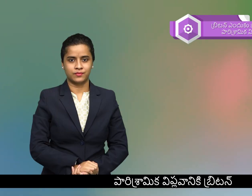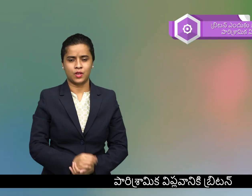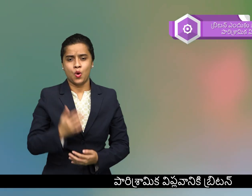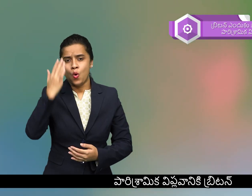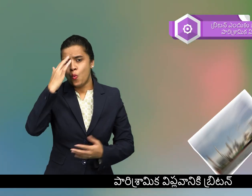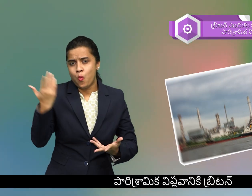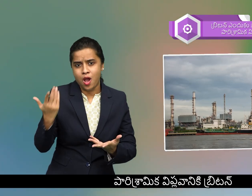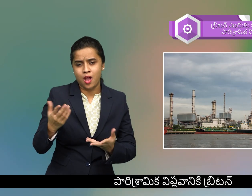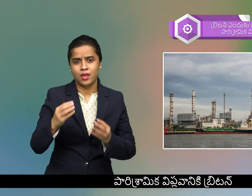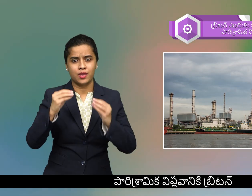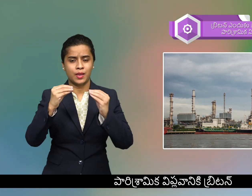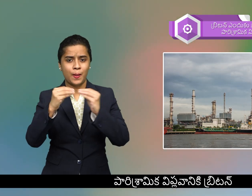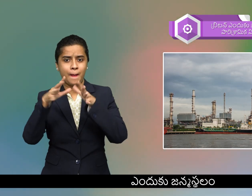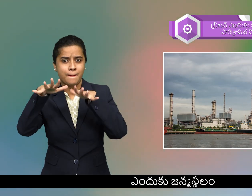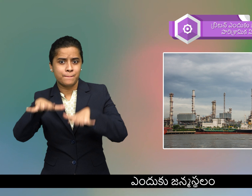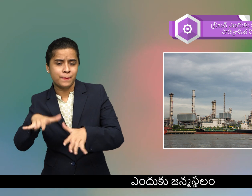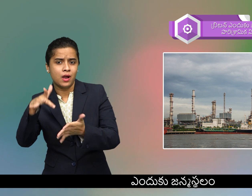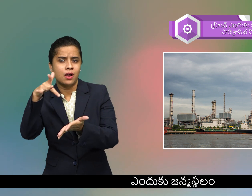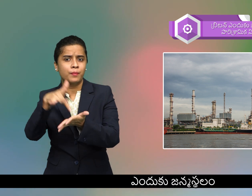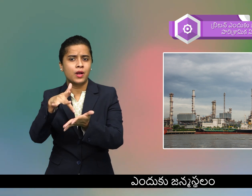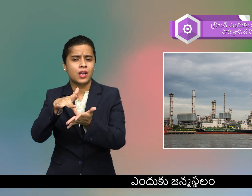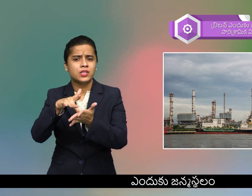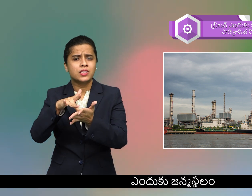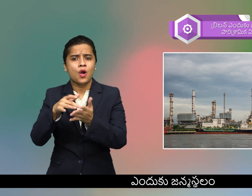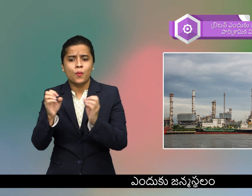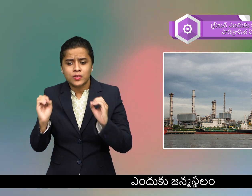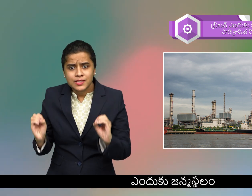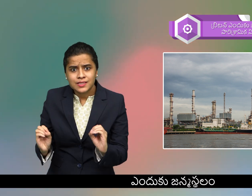పారిశ్రామిక విప్లవానికి బ్రిటన్ ఎందుకు జన్మస్థలం?